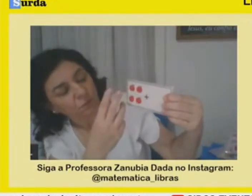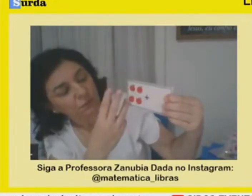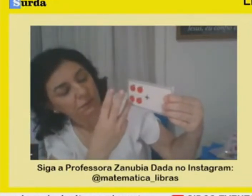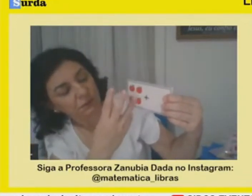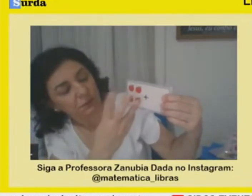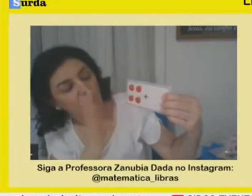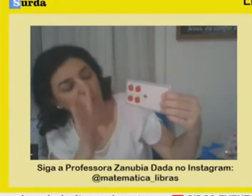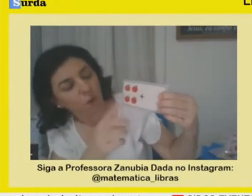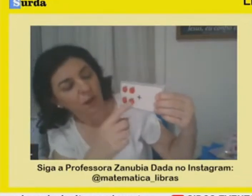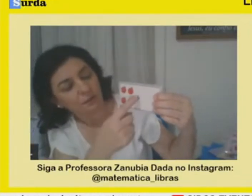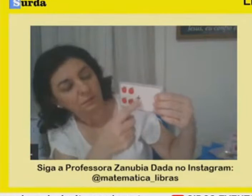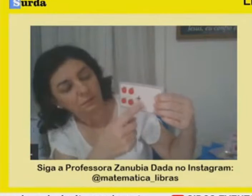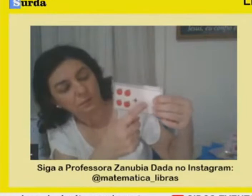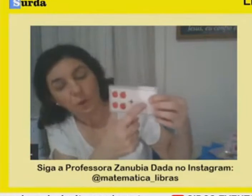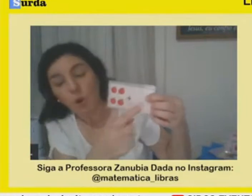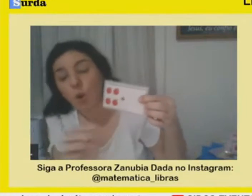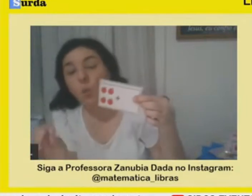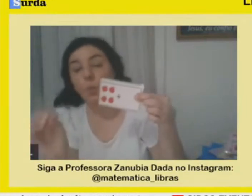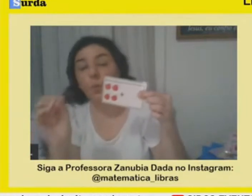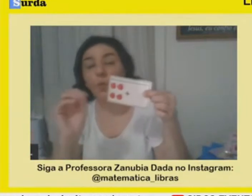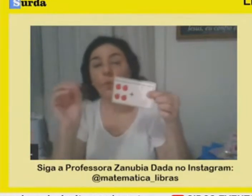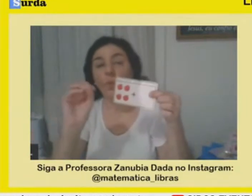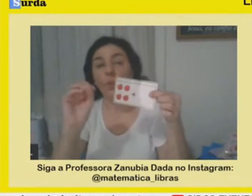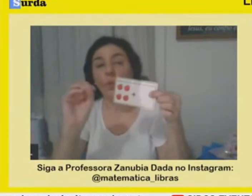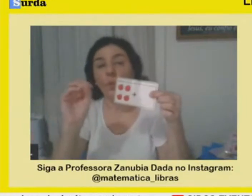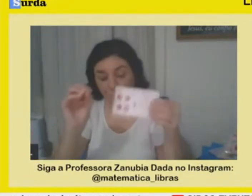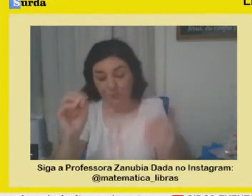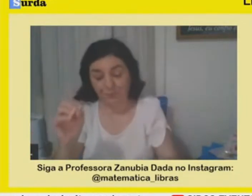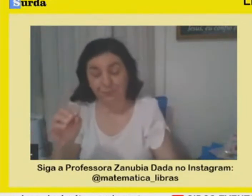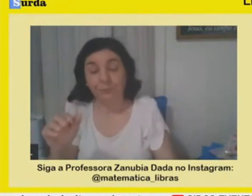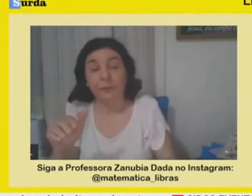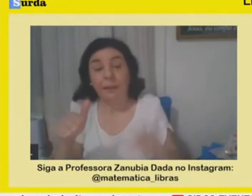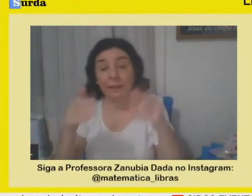Ó, 1, 2, 3, 4. Mais quanto? Mais 0.